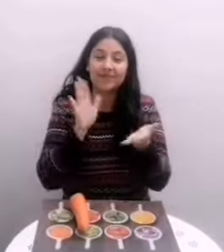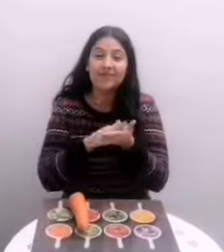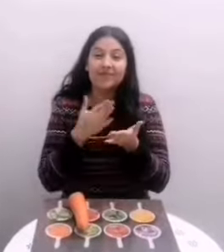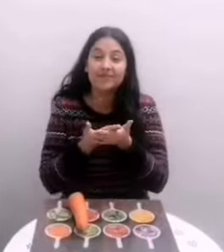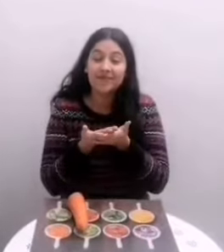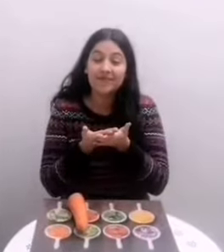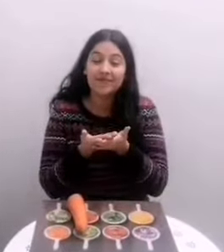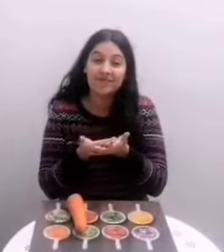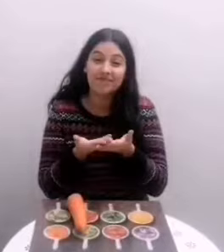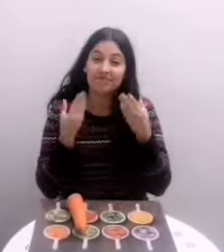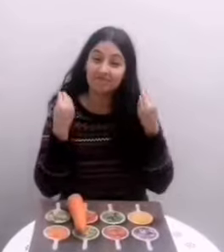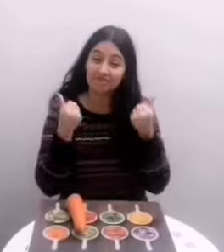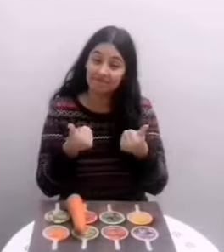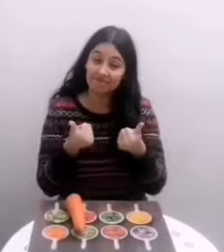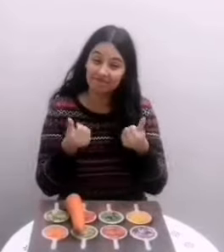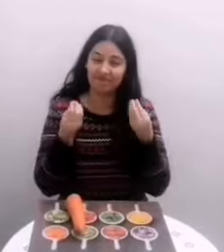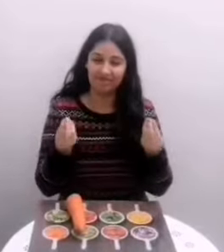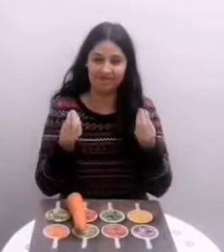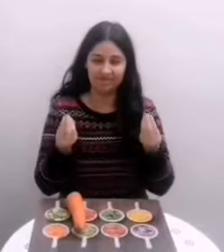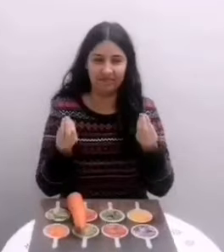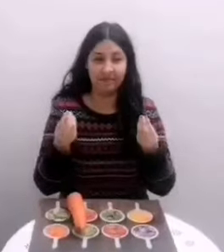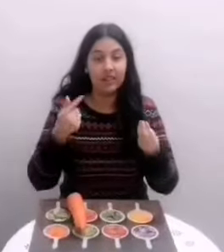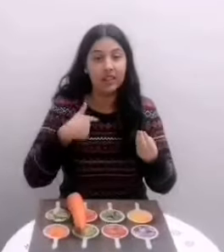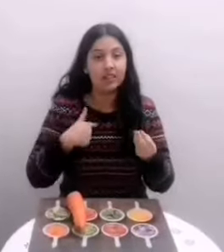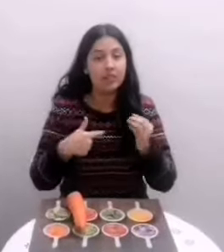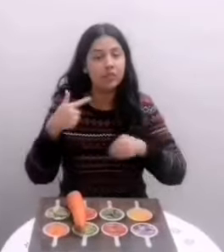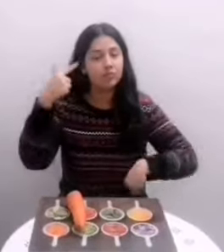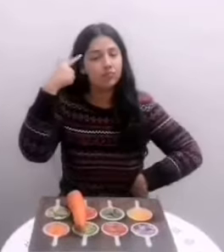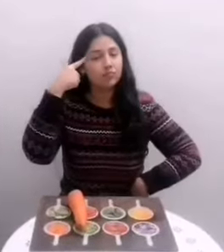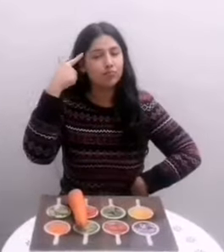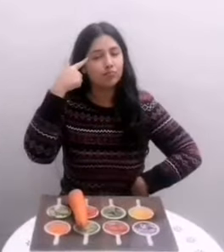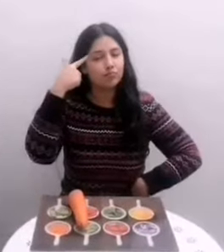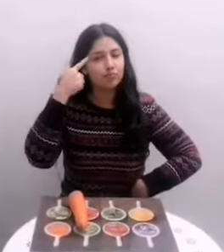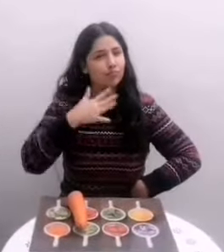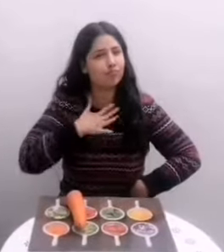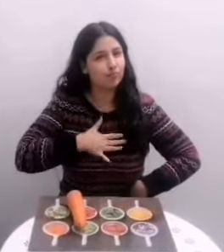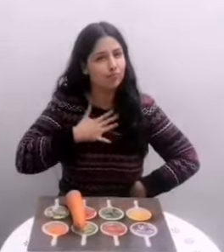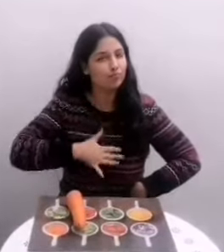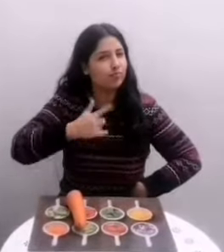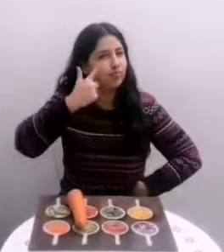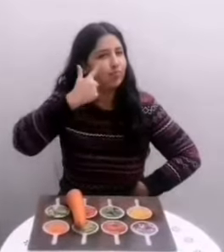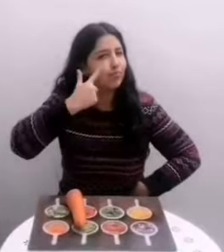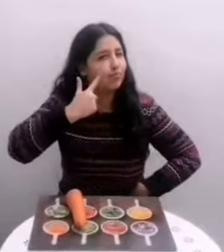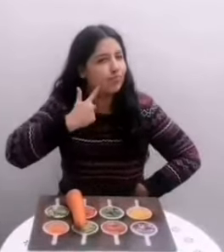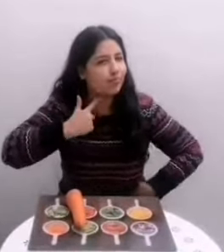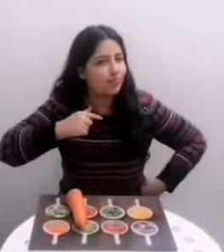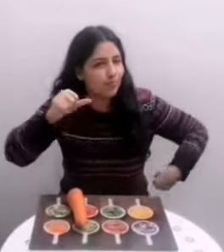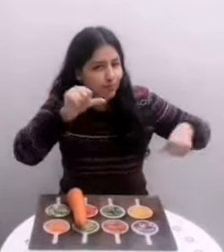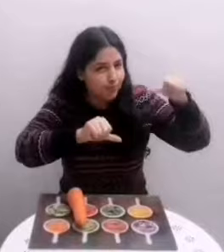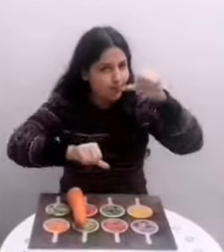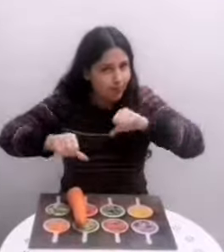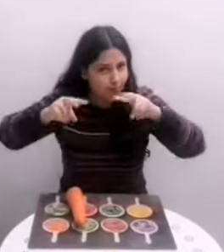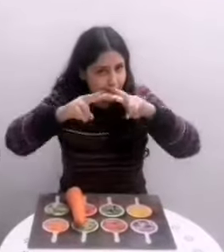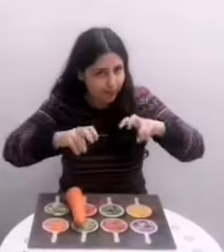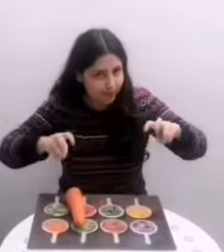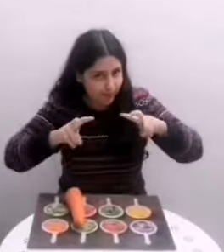Hola, ¿cómo están? Bien, qué bueno. Yo estaba pensando y quiero hacer una prueba. Voy a hacer un